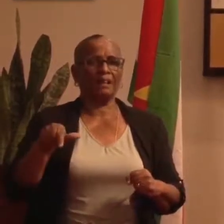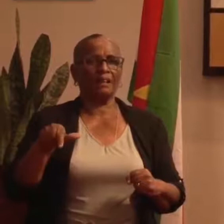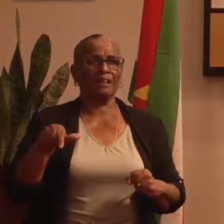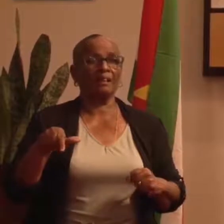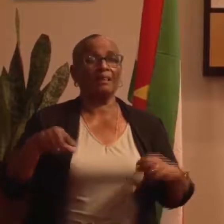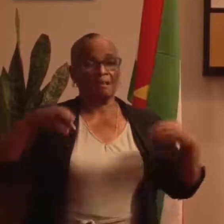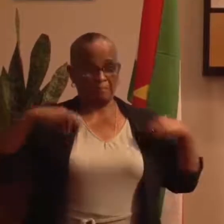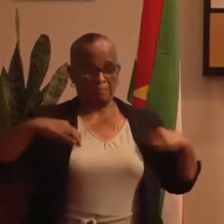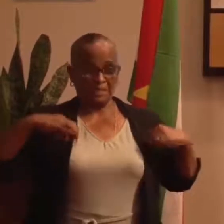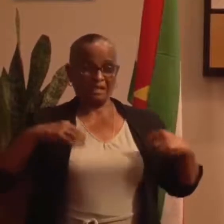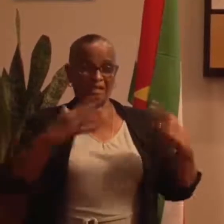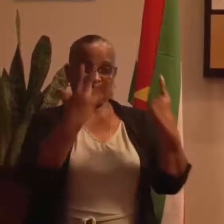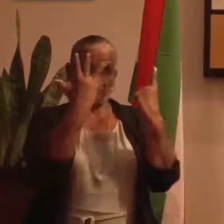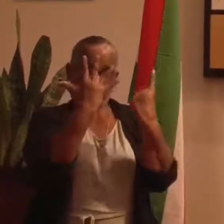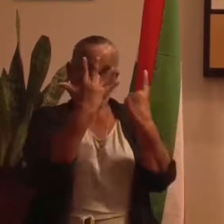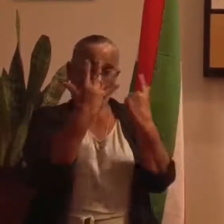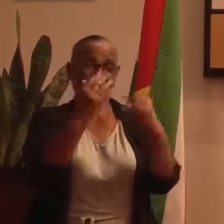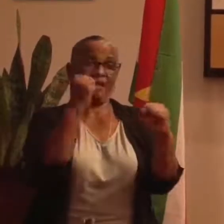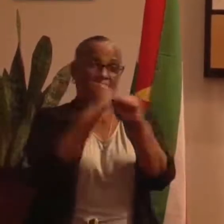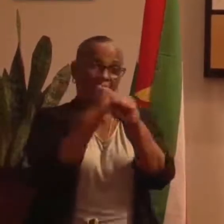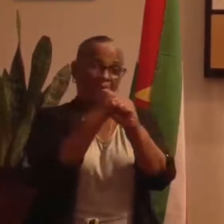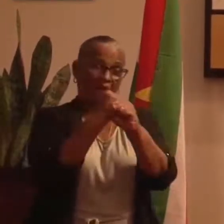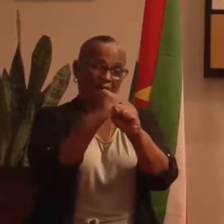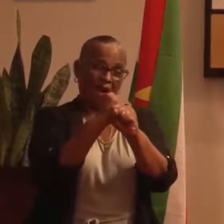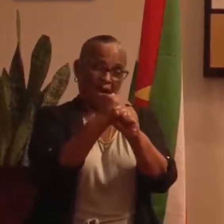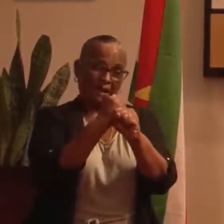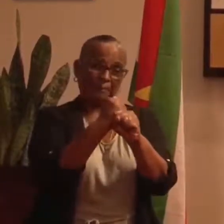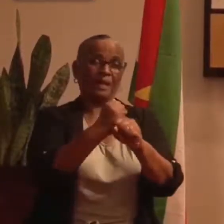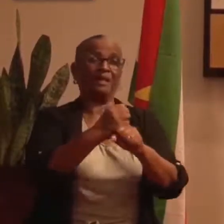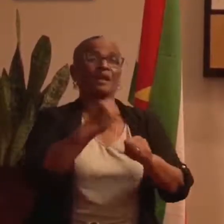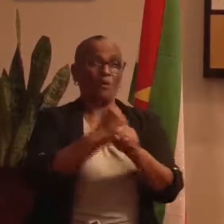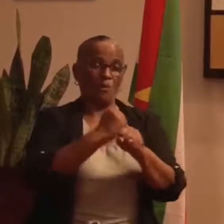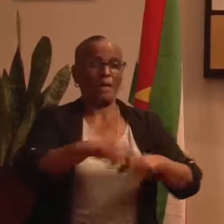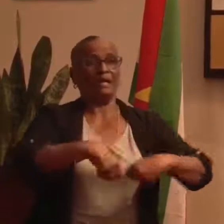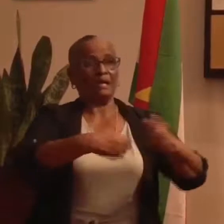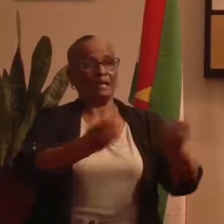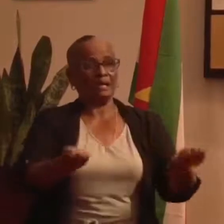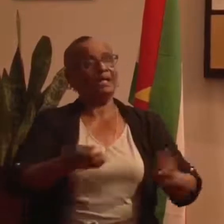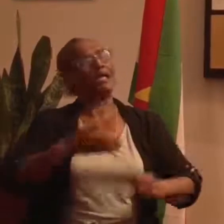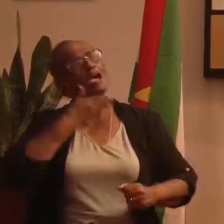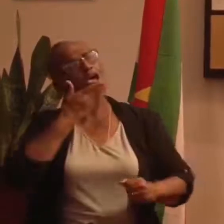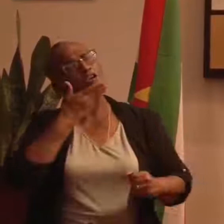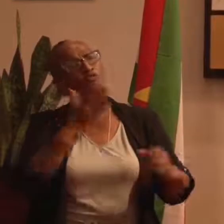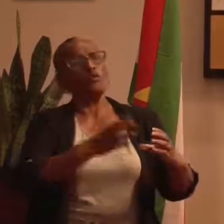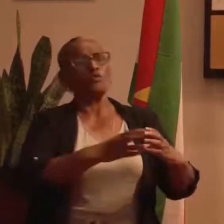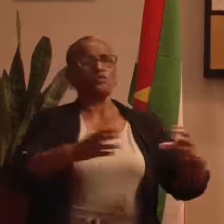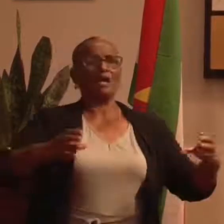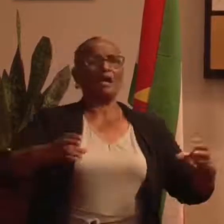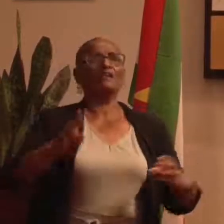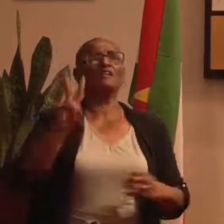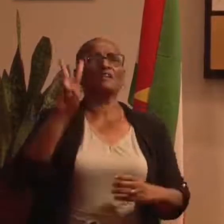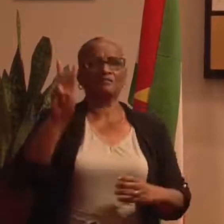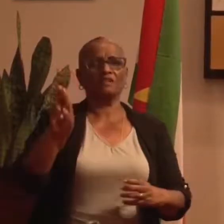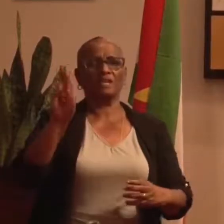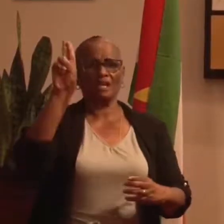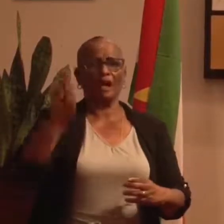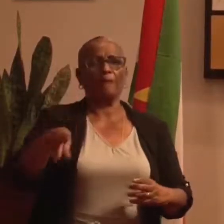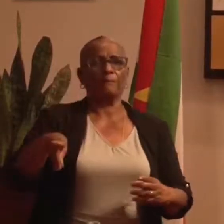Ministerie, dat is nummer 15, ministerie van Arbeid, Werkgelegenheid en Jeugdzaken, van de VHP,